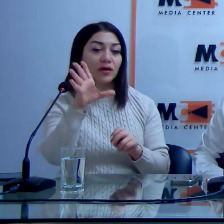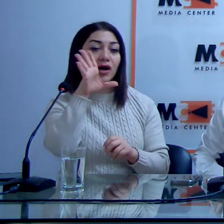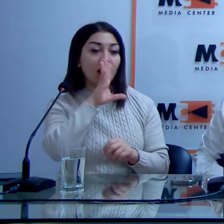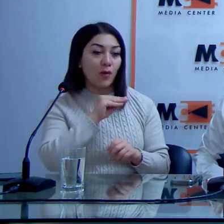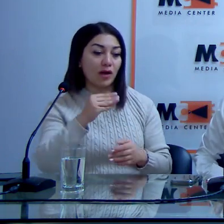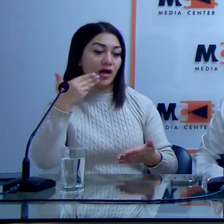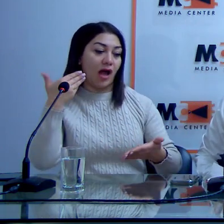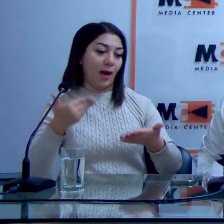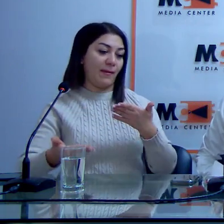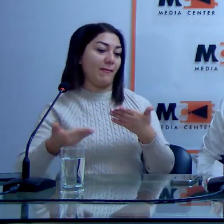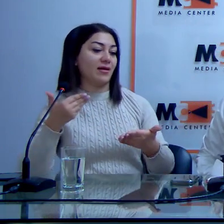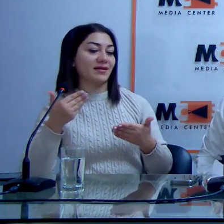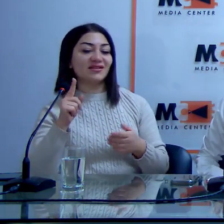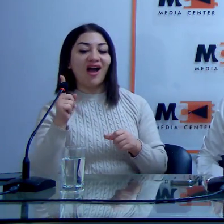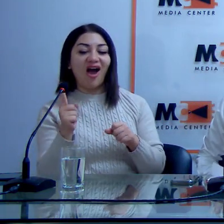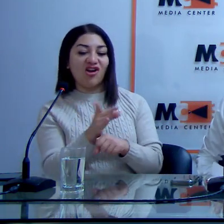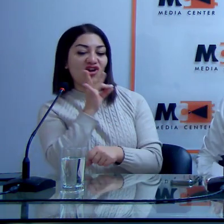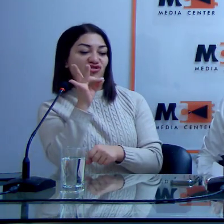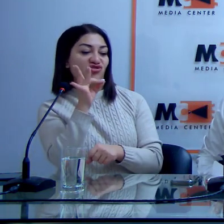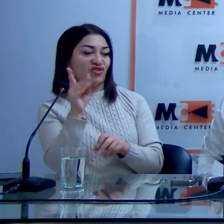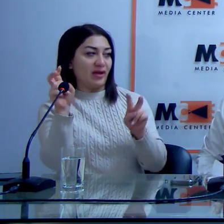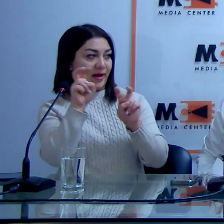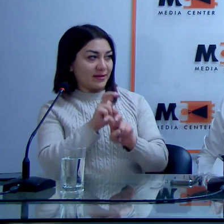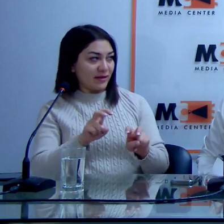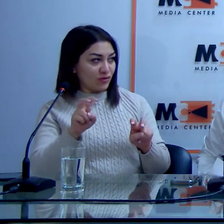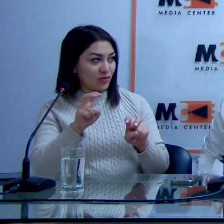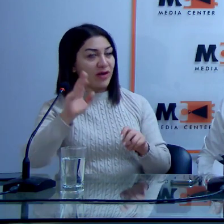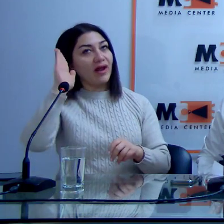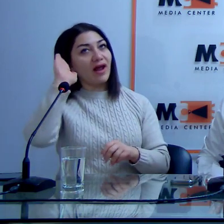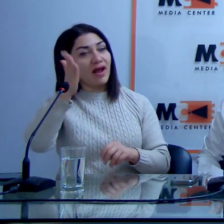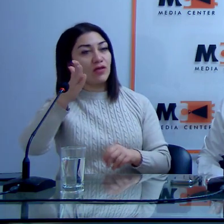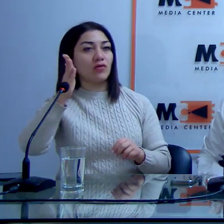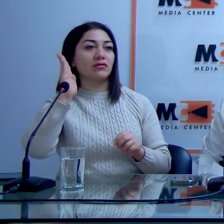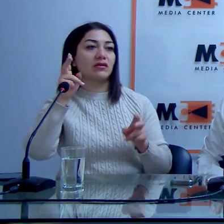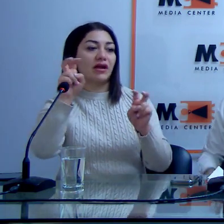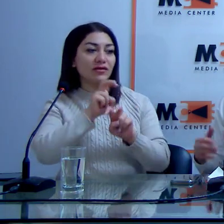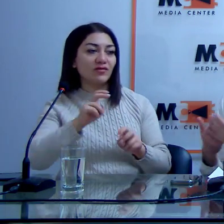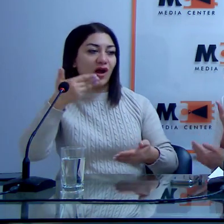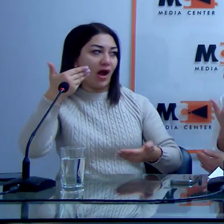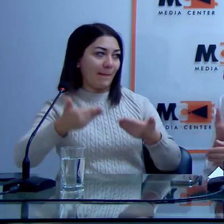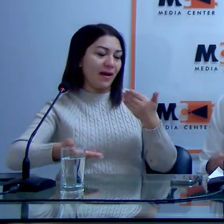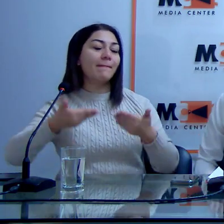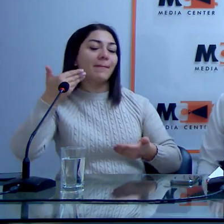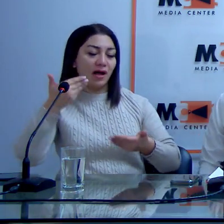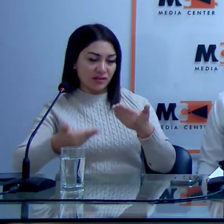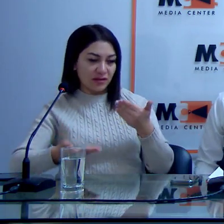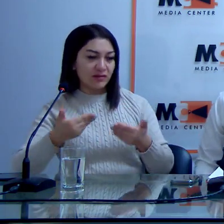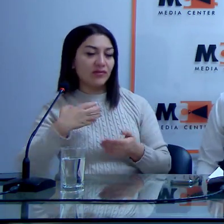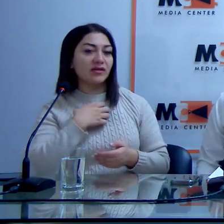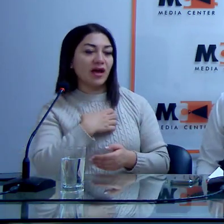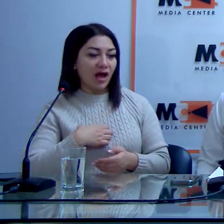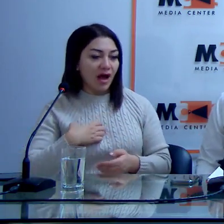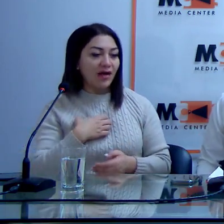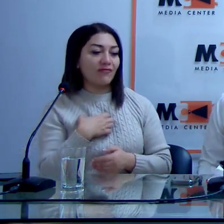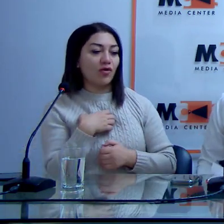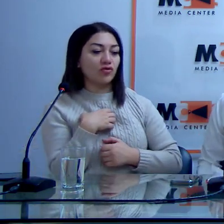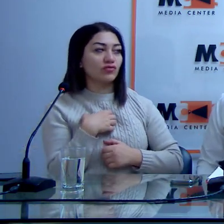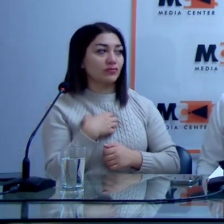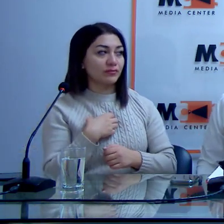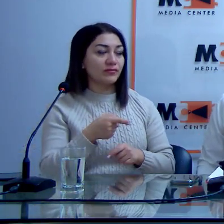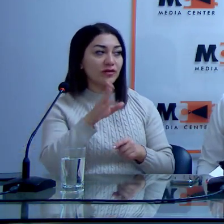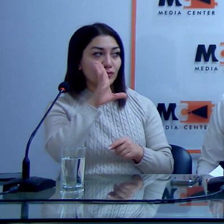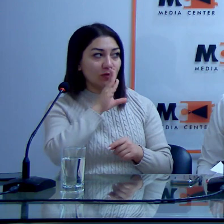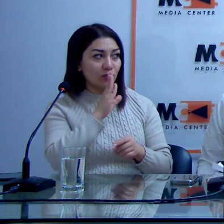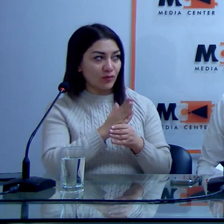կկարողանանք համեմատել, հա, այս առաջին ելակետային տվյալների հետ, եւ նաեւ մի շատ կարեւոր ներդրում էլ ունի այս